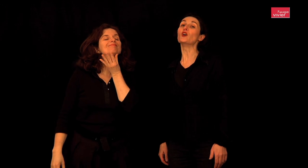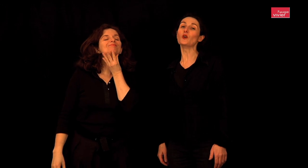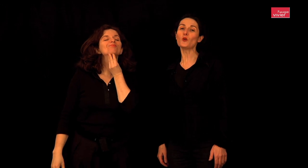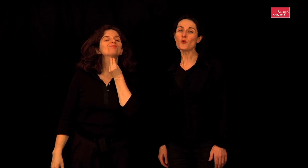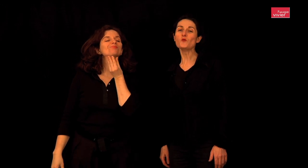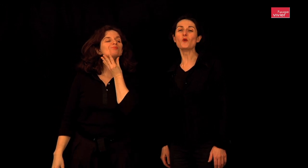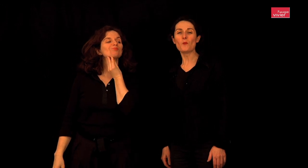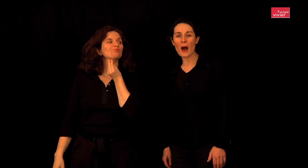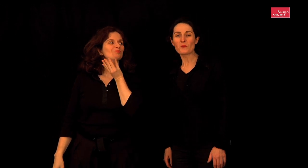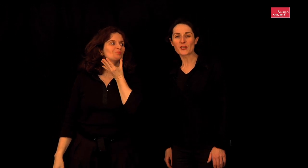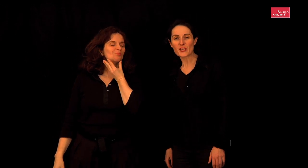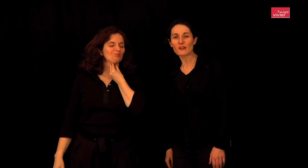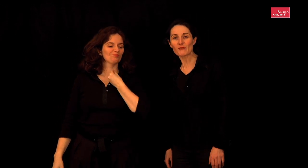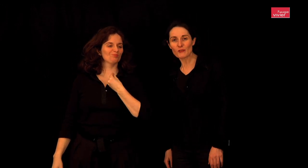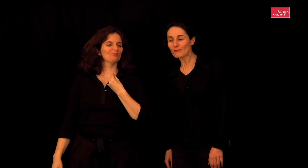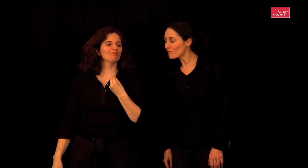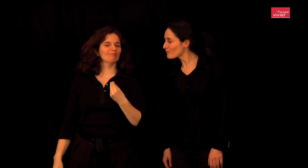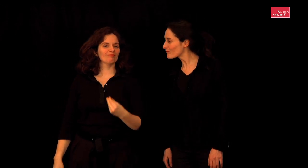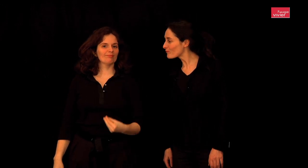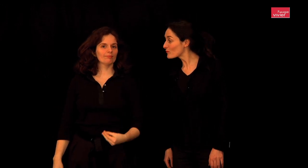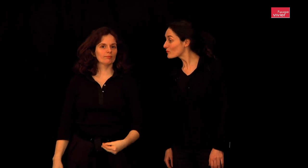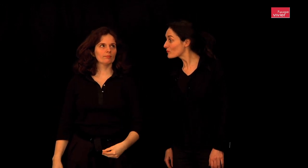et une barbichette,